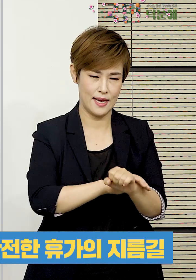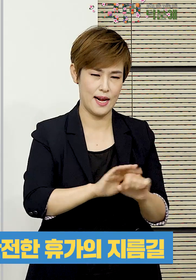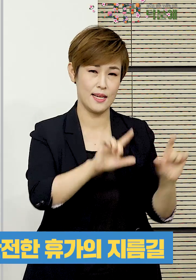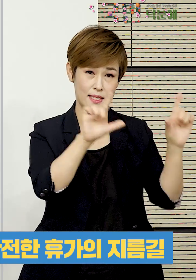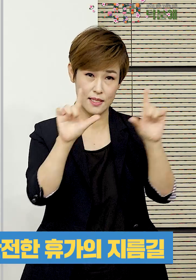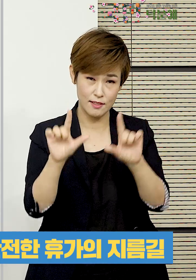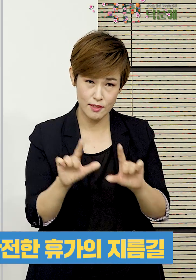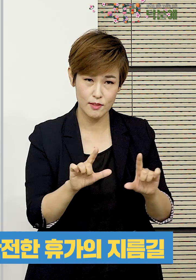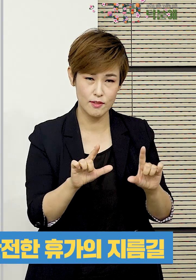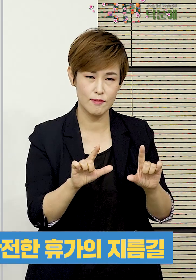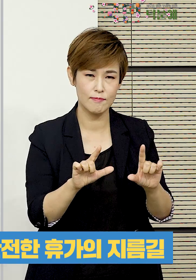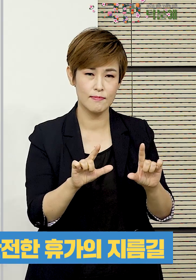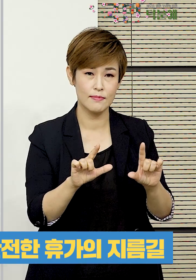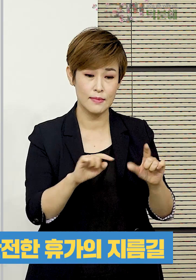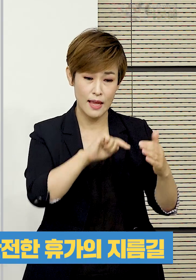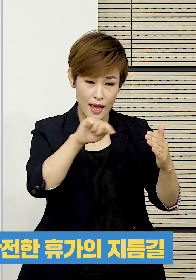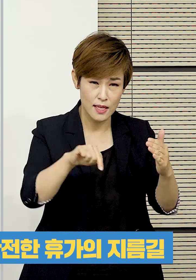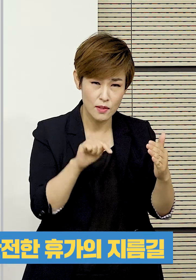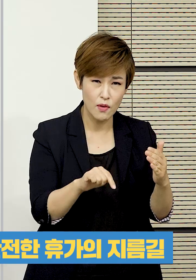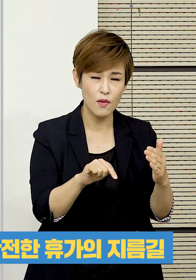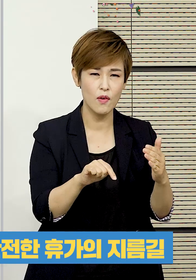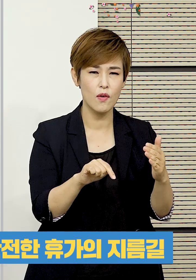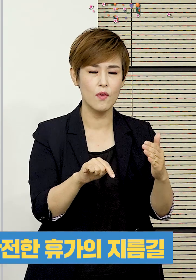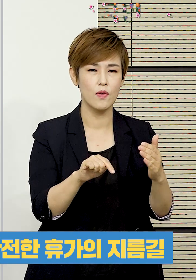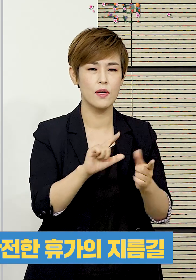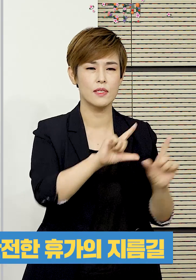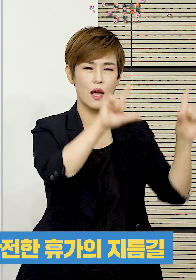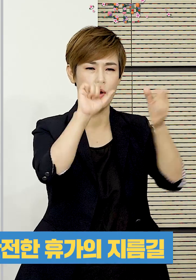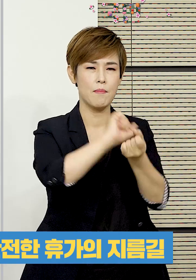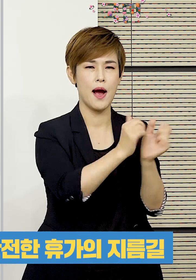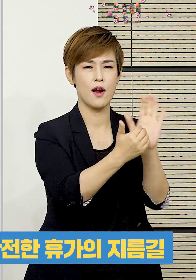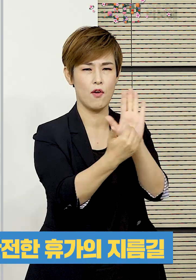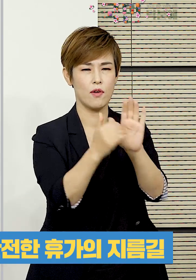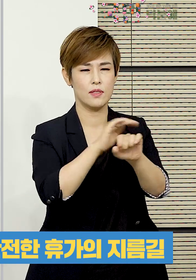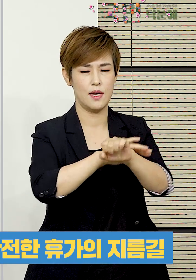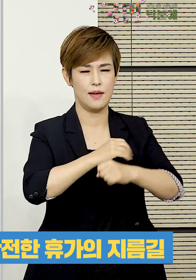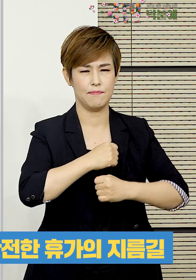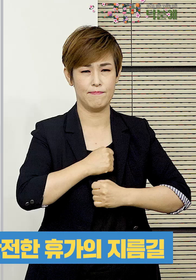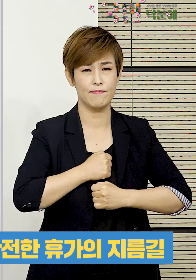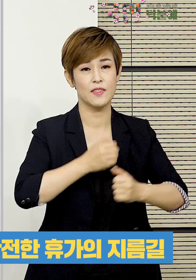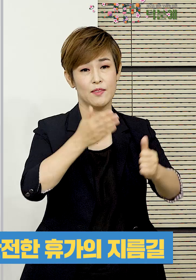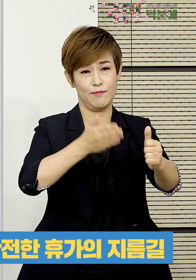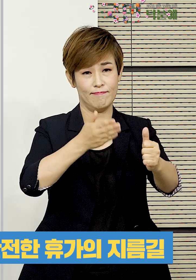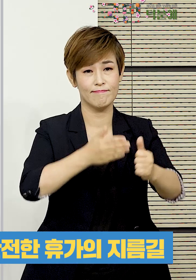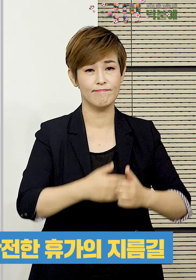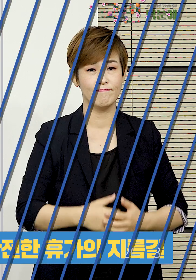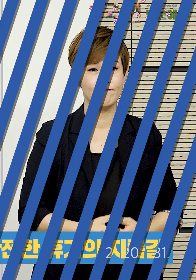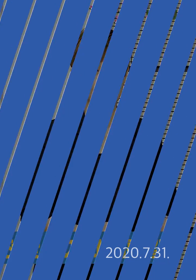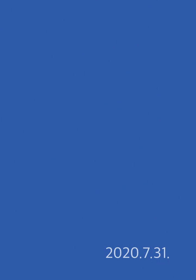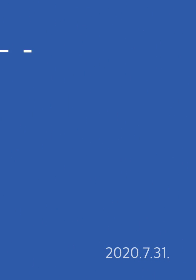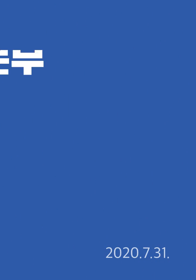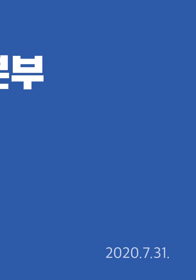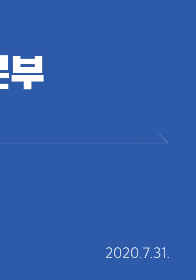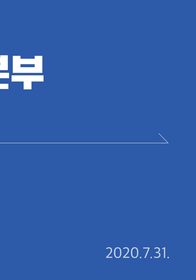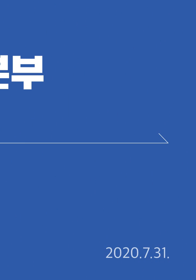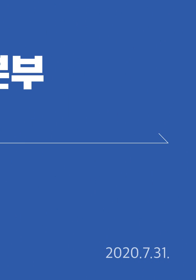보내시고 잘 보내시는 와중에서도 생활 방역 수칙은 꼭 지켜주시기를 거듭